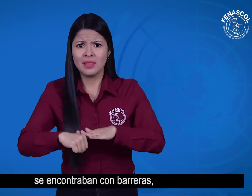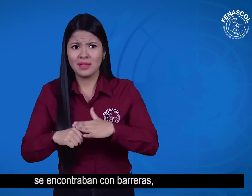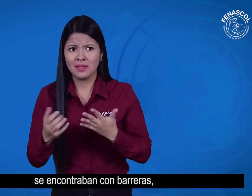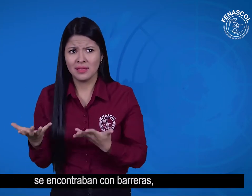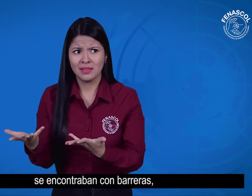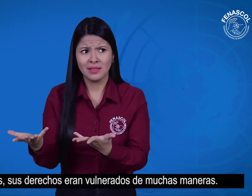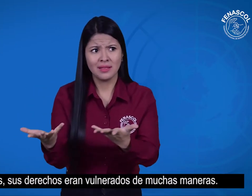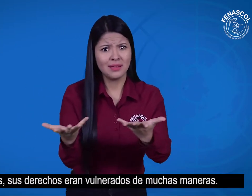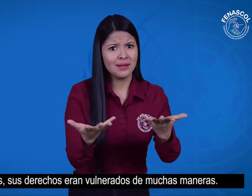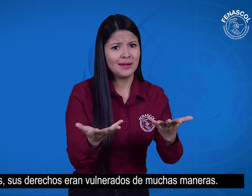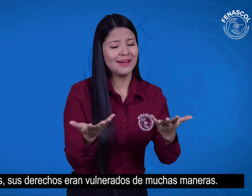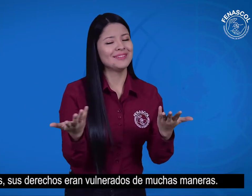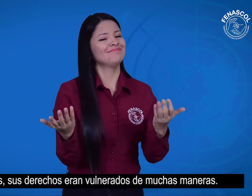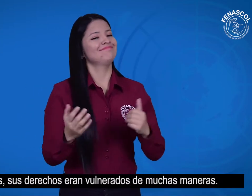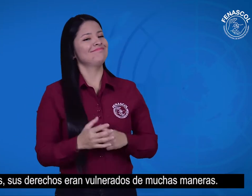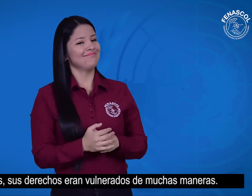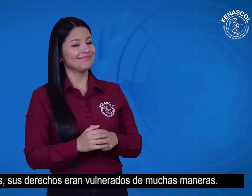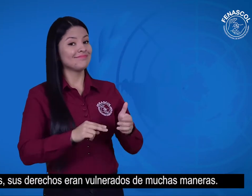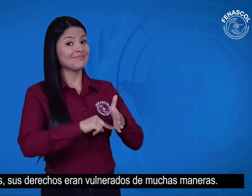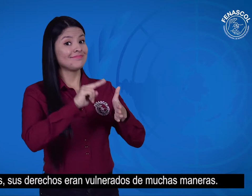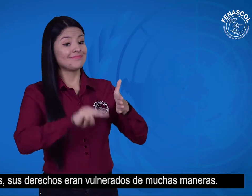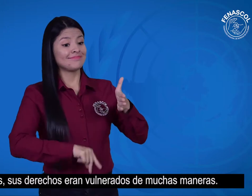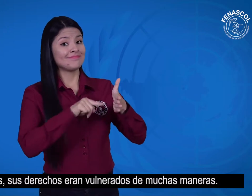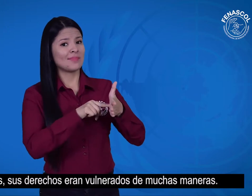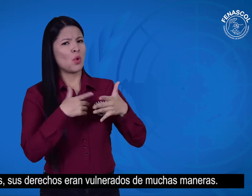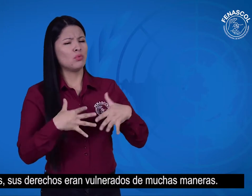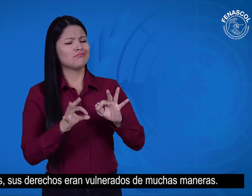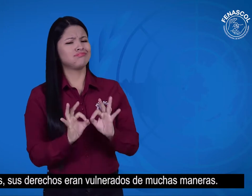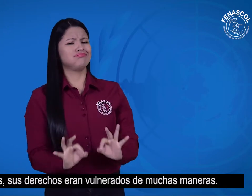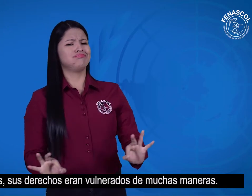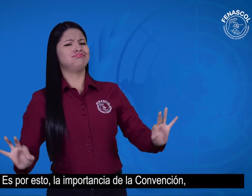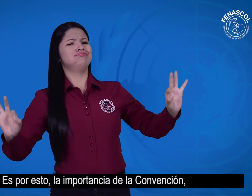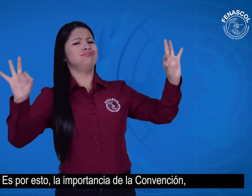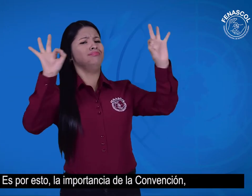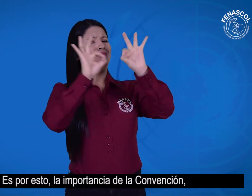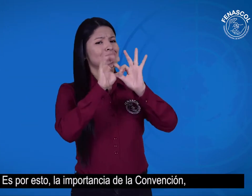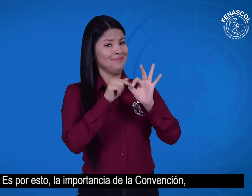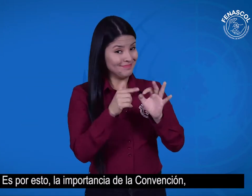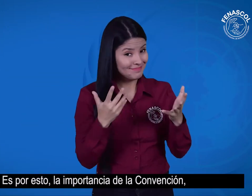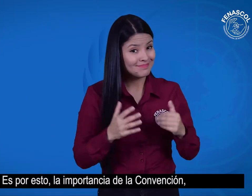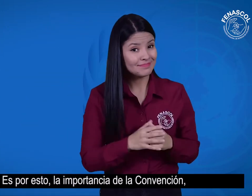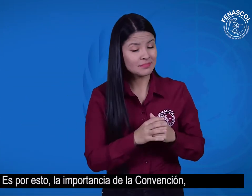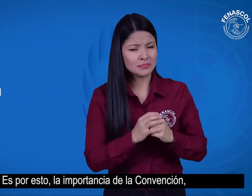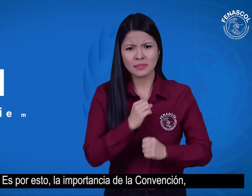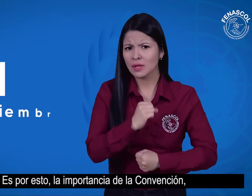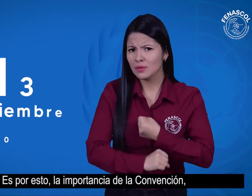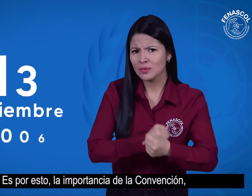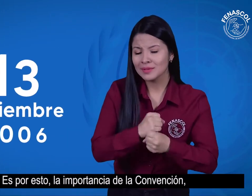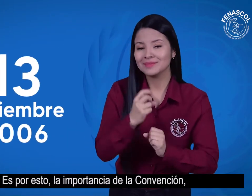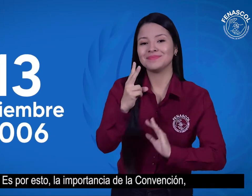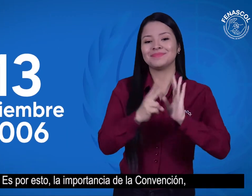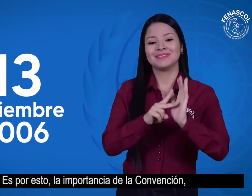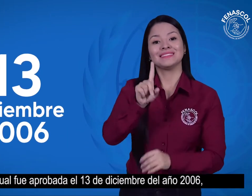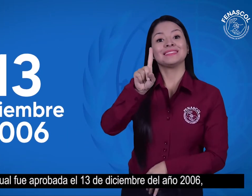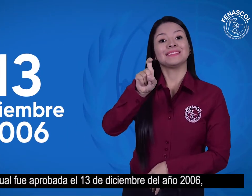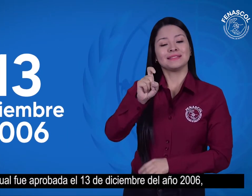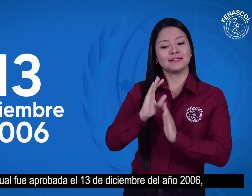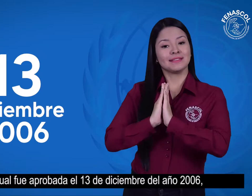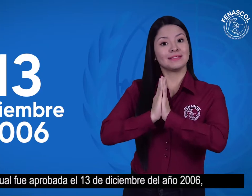barreras. Además, sus derechos eran vulnerados de muchas maneras. Es por esto la importancia de la Convención, la cual fue